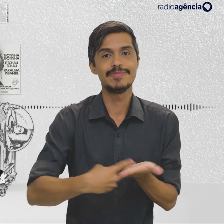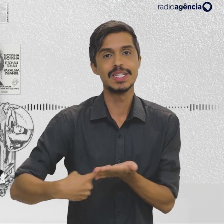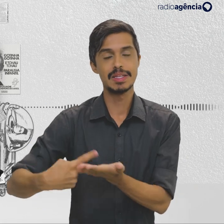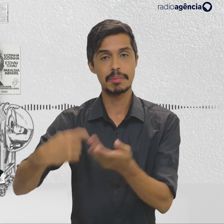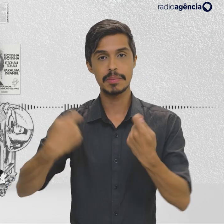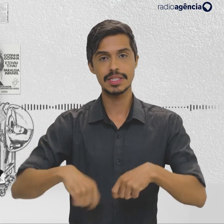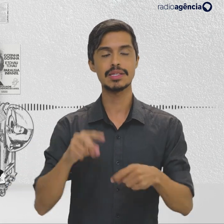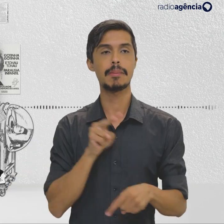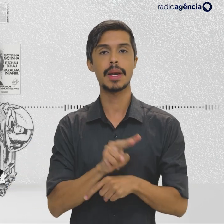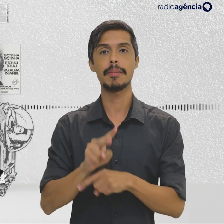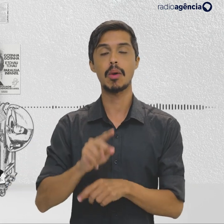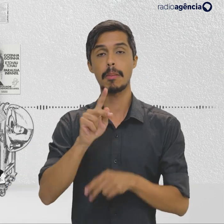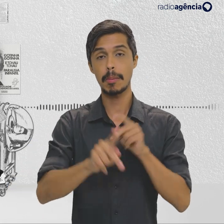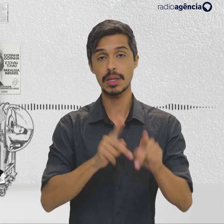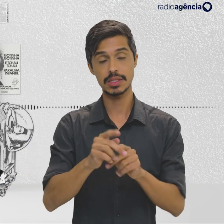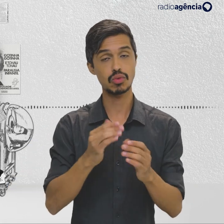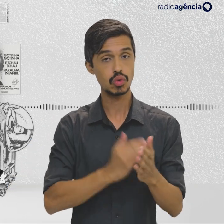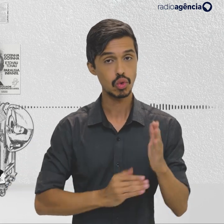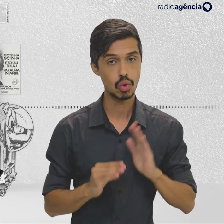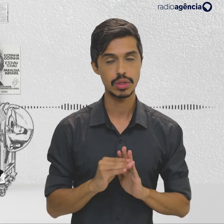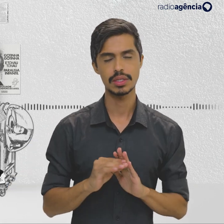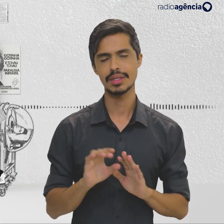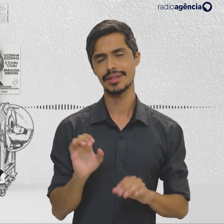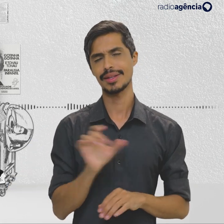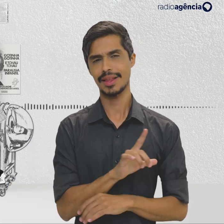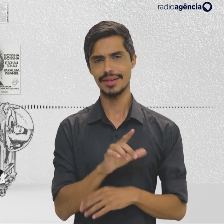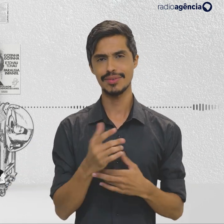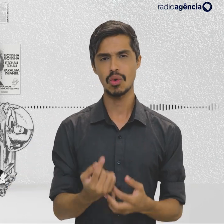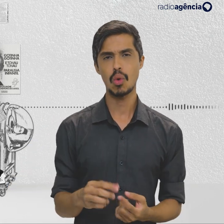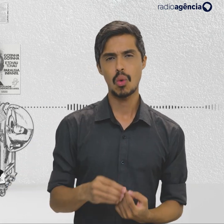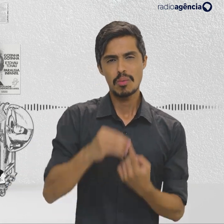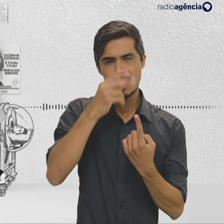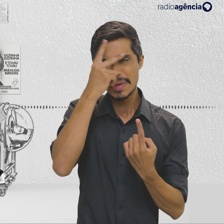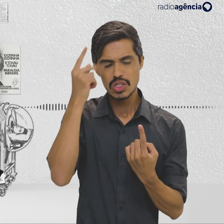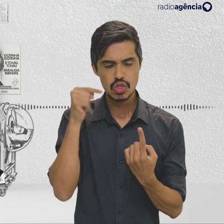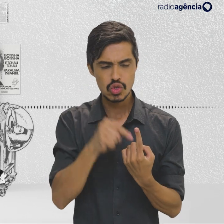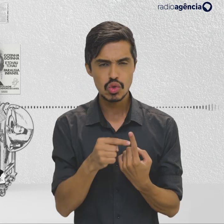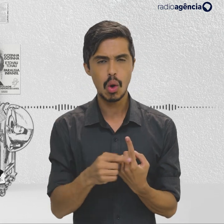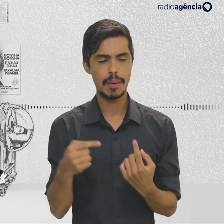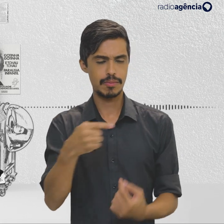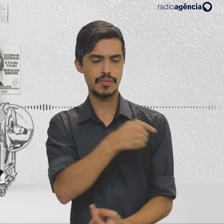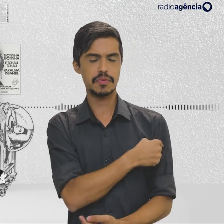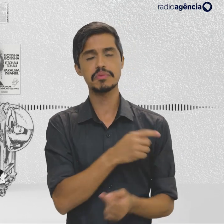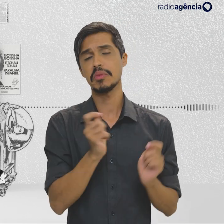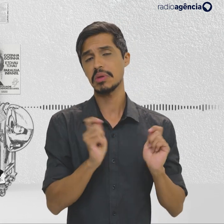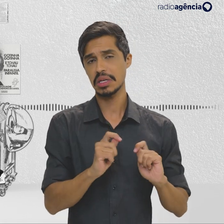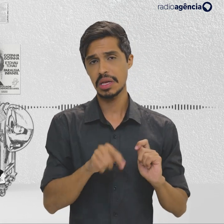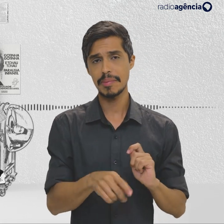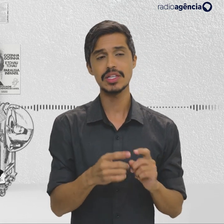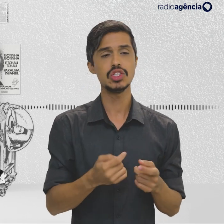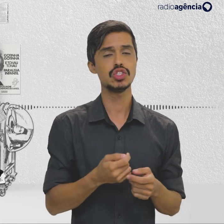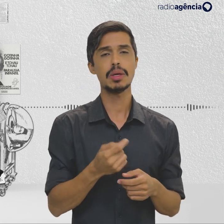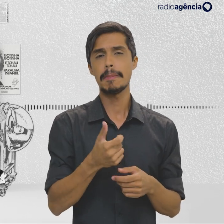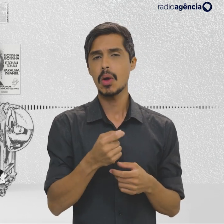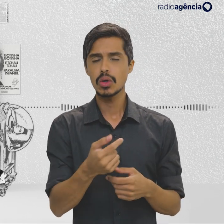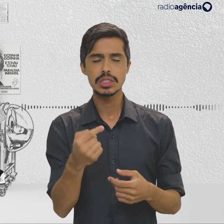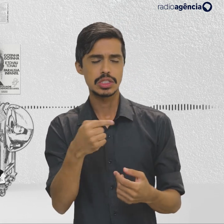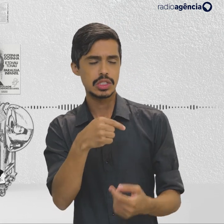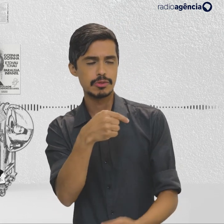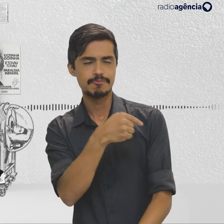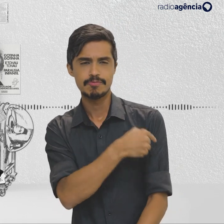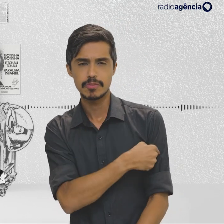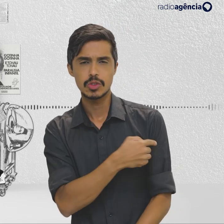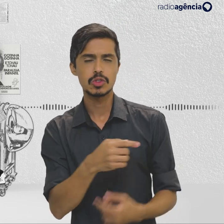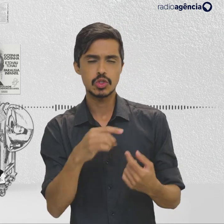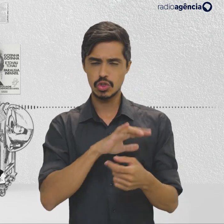tem que fazer para proteger a população inteira claro que um único indivíduo vacinado Vai ter muito menos chance de ser infectado